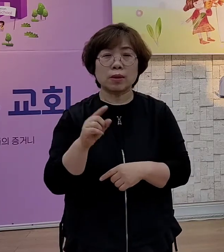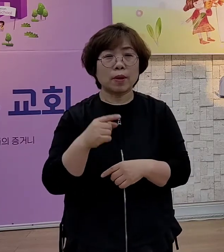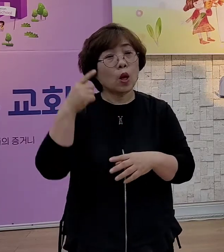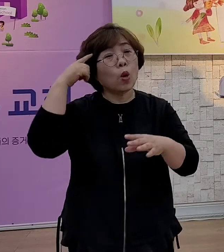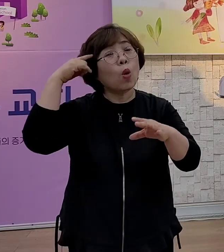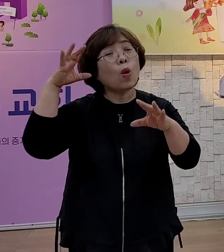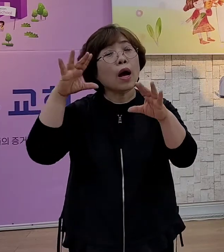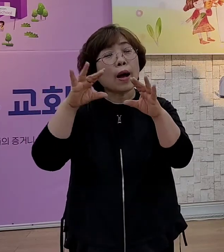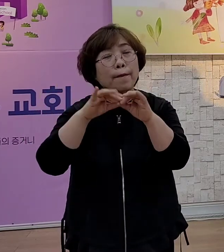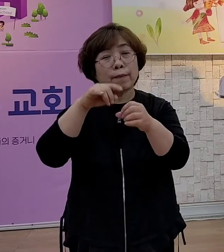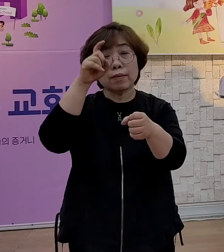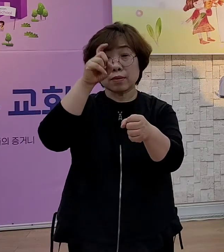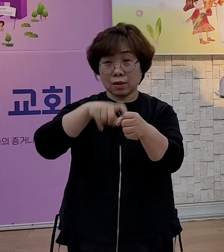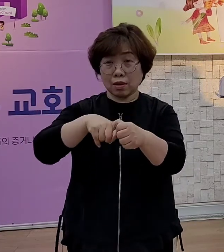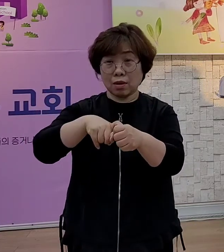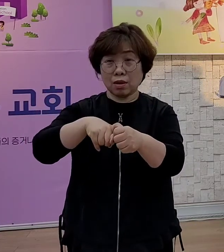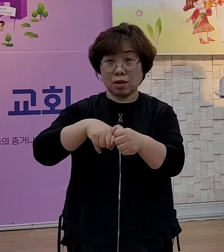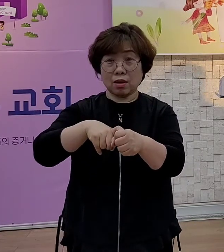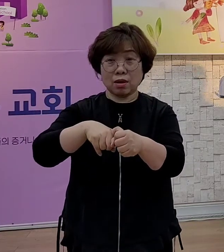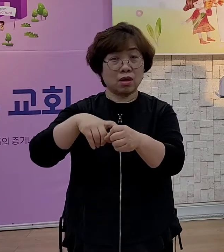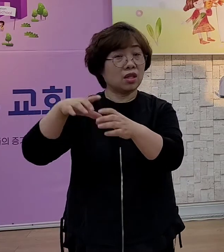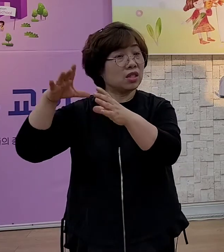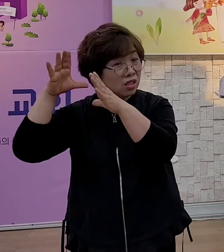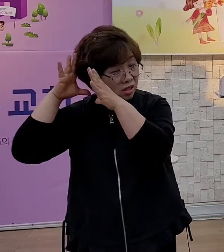공감적 경청이 있다라고 말합니다.